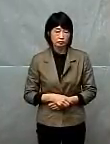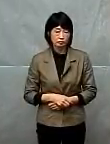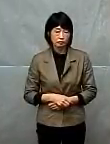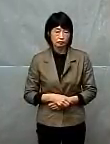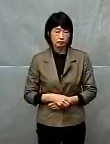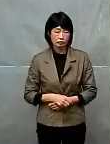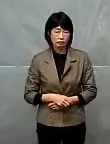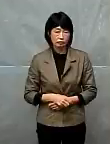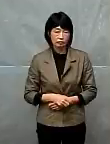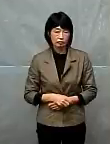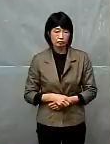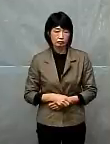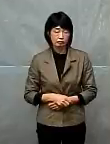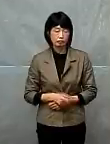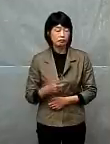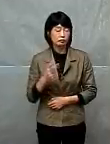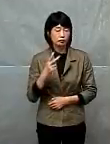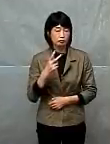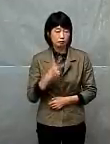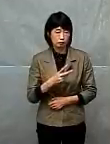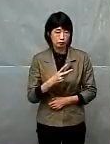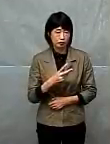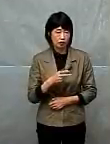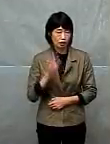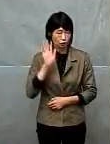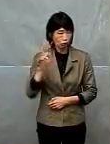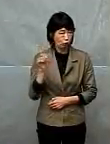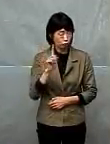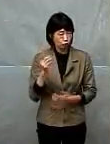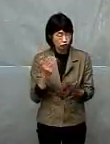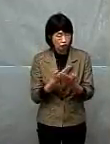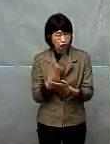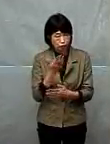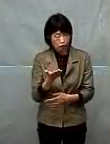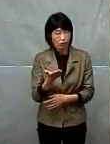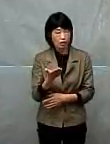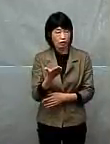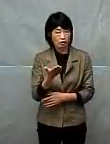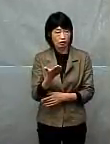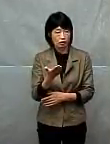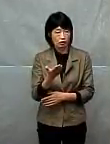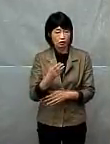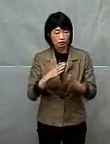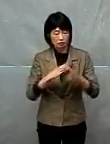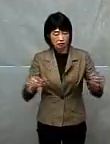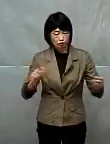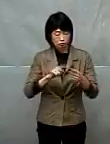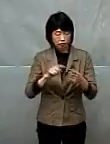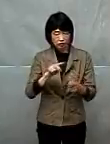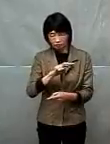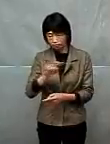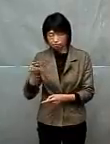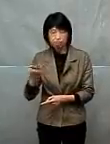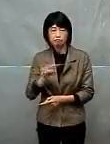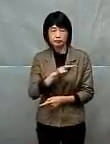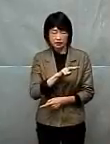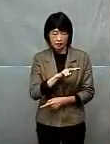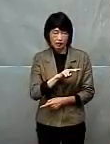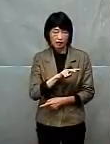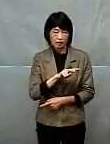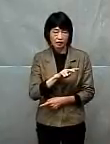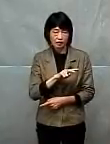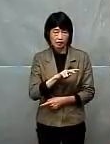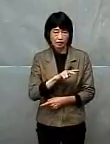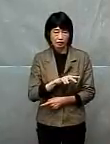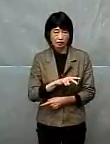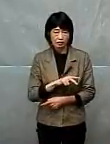ととかですねあとこれからどういうふうになっていくのかということと、全国的なことあと